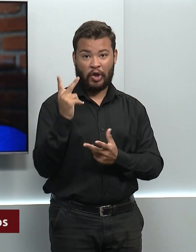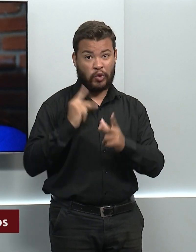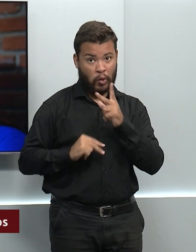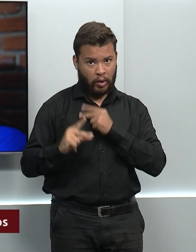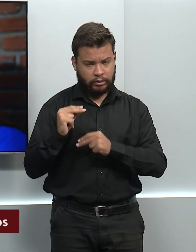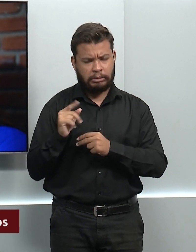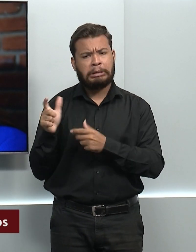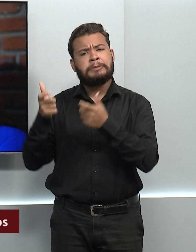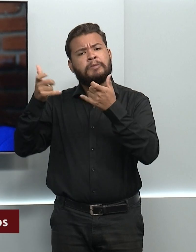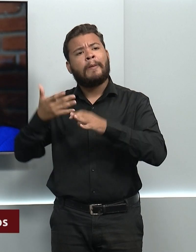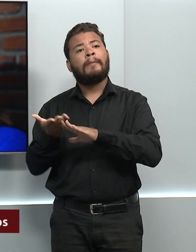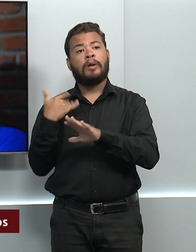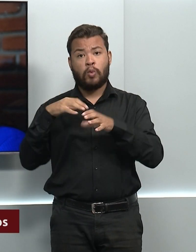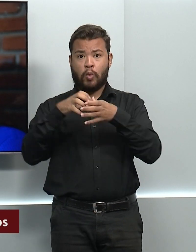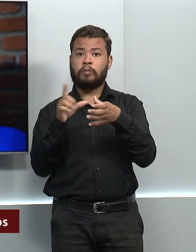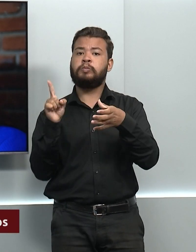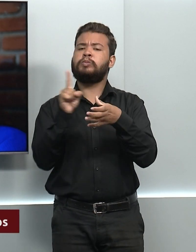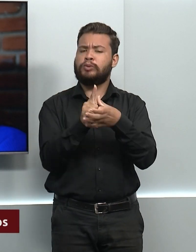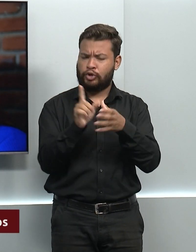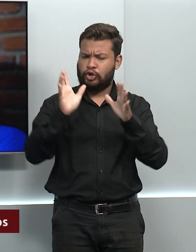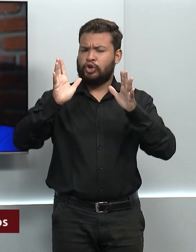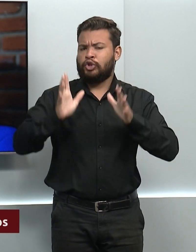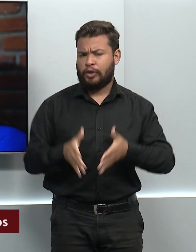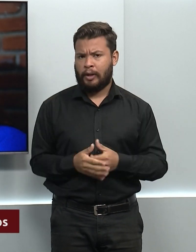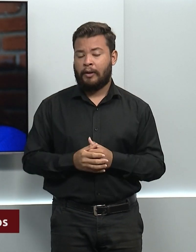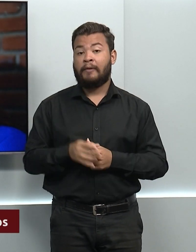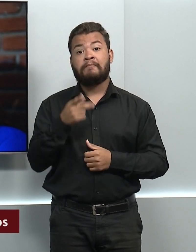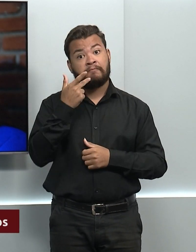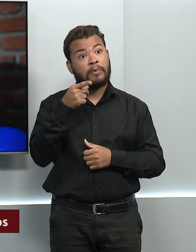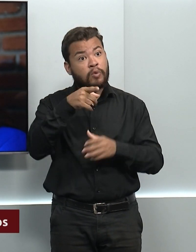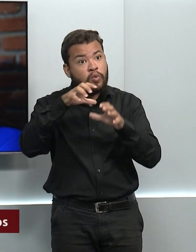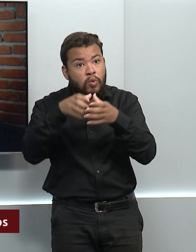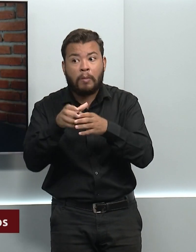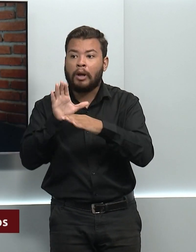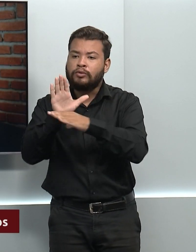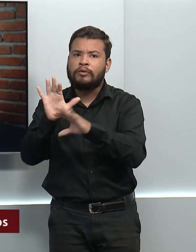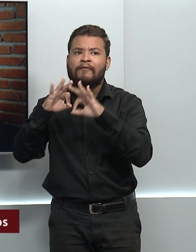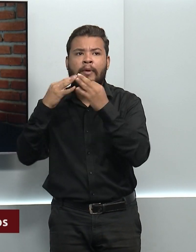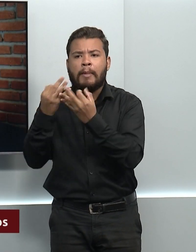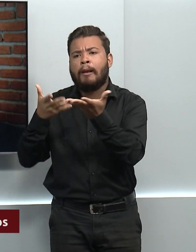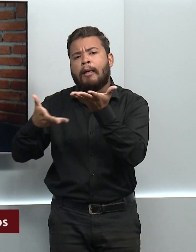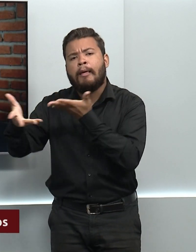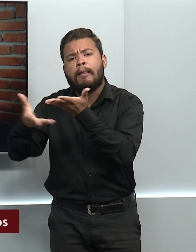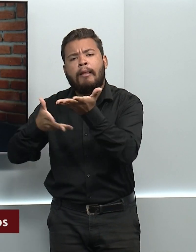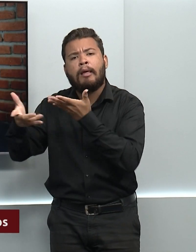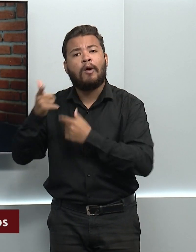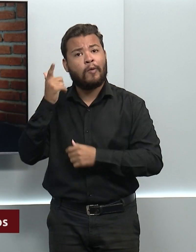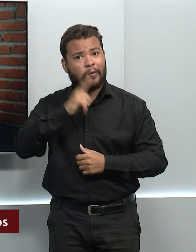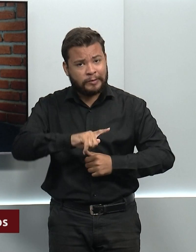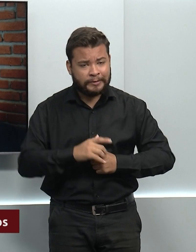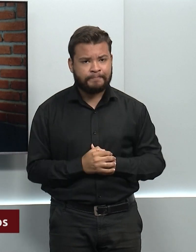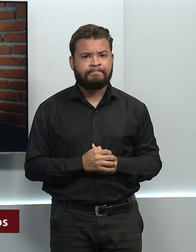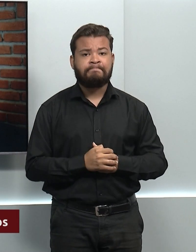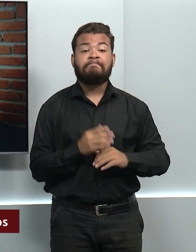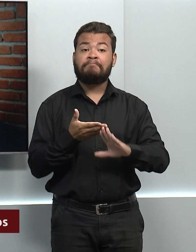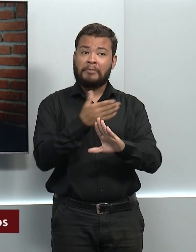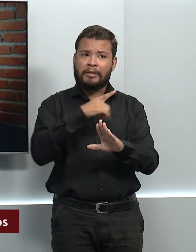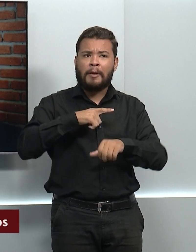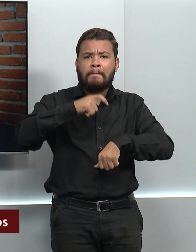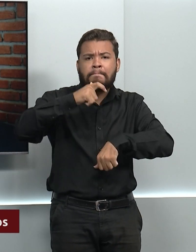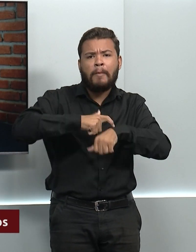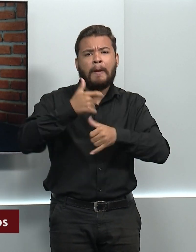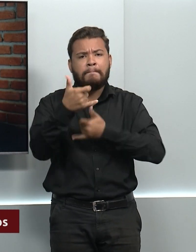das propostas principais é desenvolver o diálogo familiar. A gente fez várias atividades dinâmicas